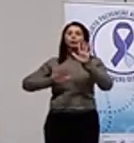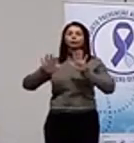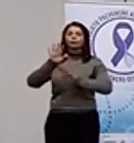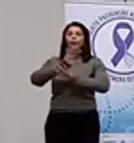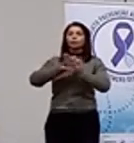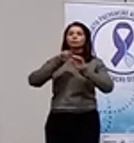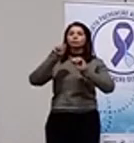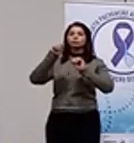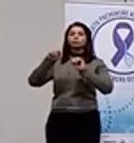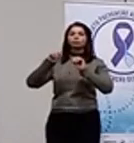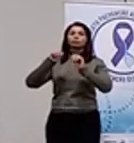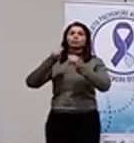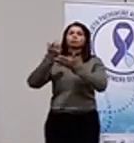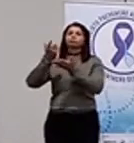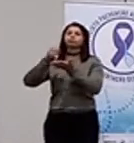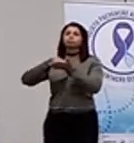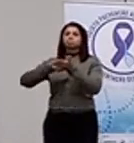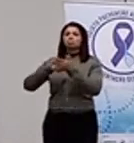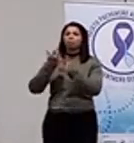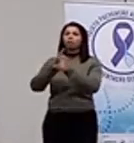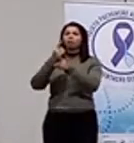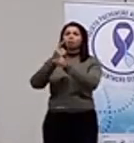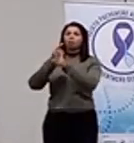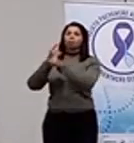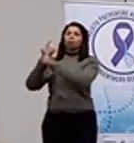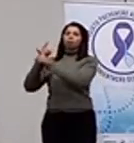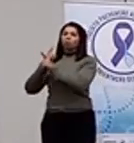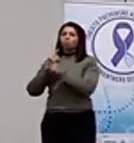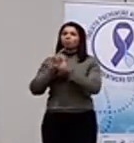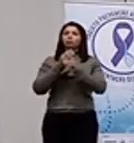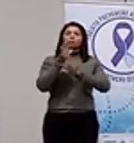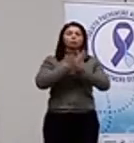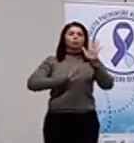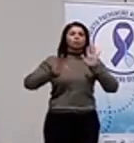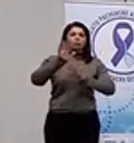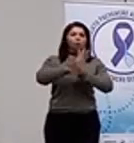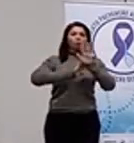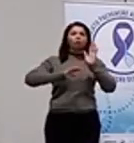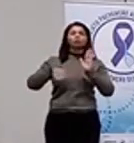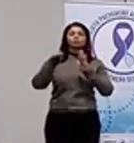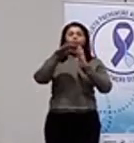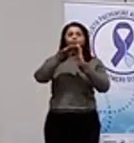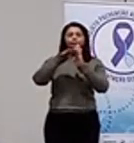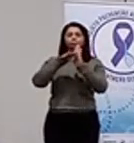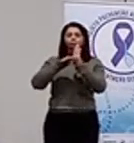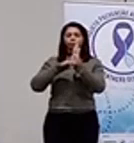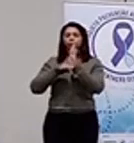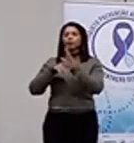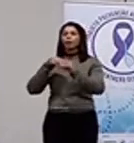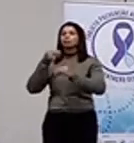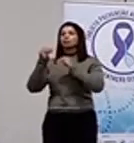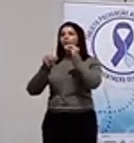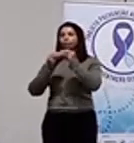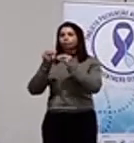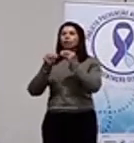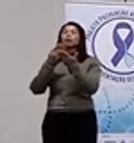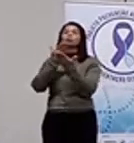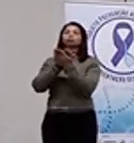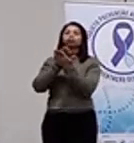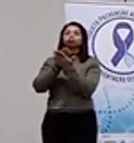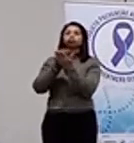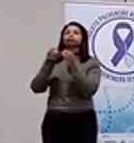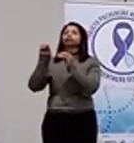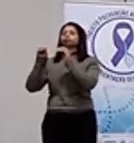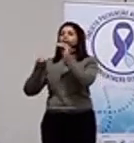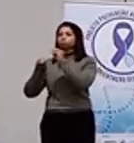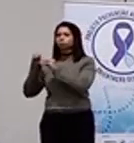base. Por isso que um estudo clínico, ele é feito de várias etapas. No geral, você tem que estudar várias substâncias